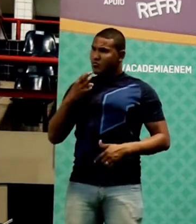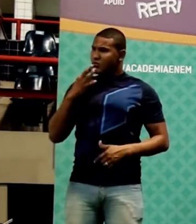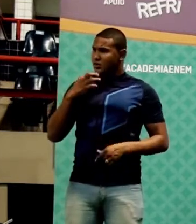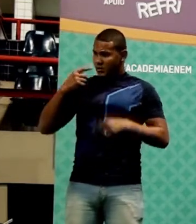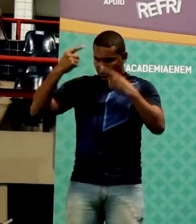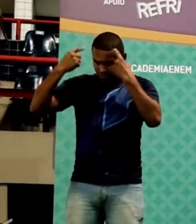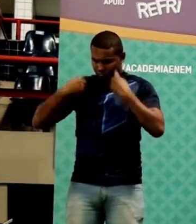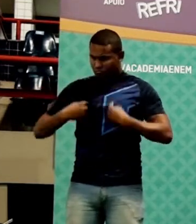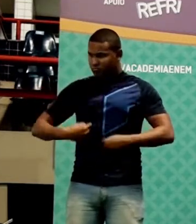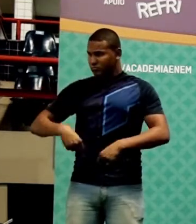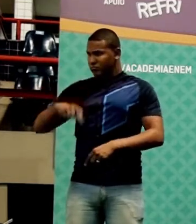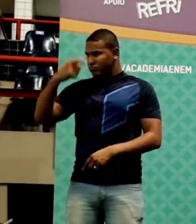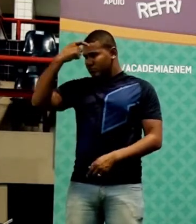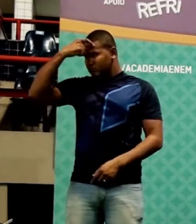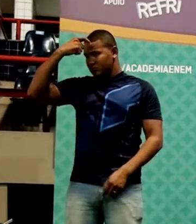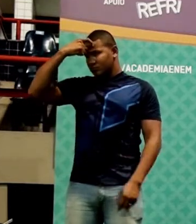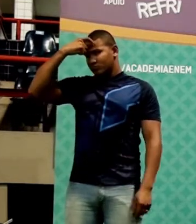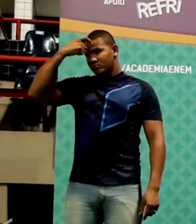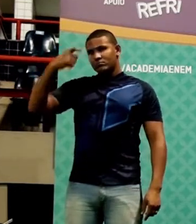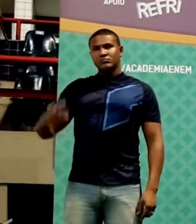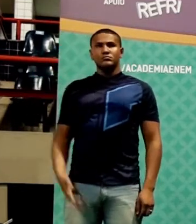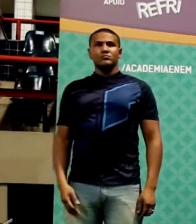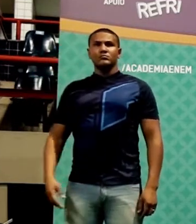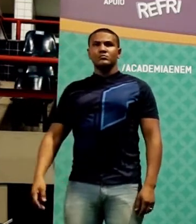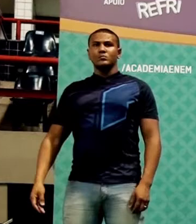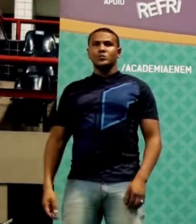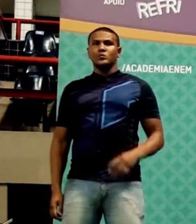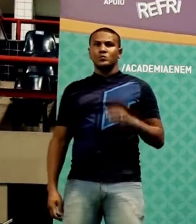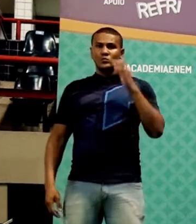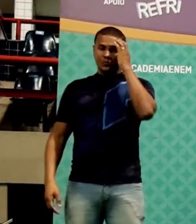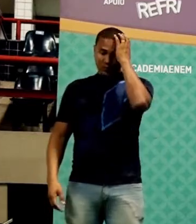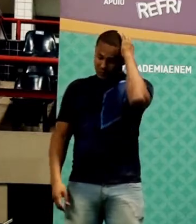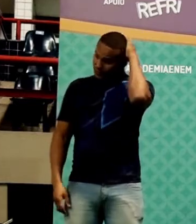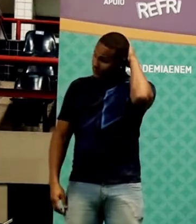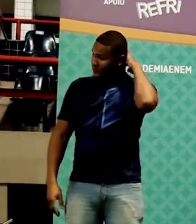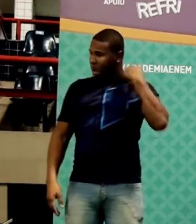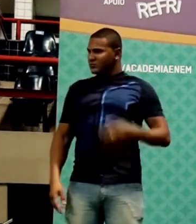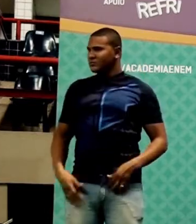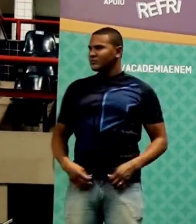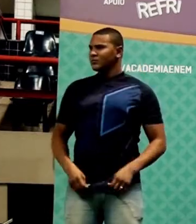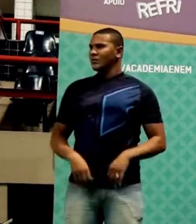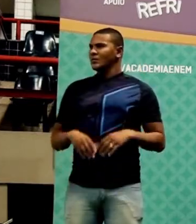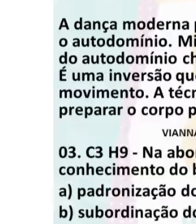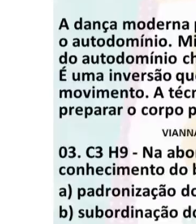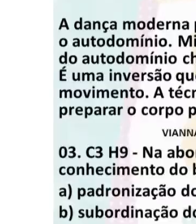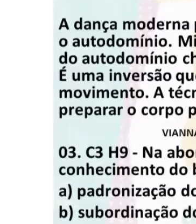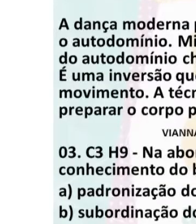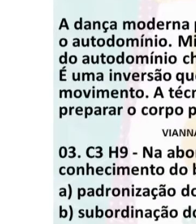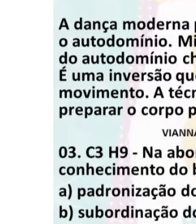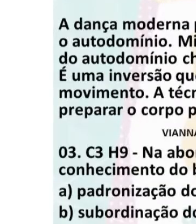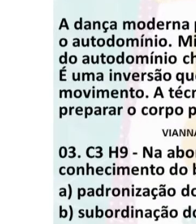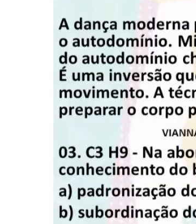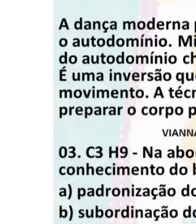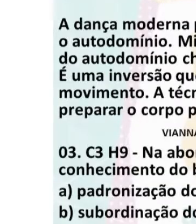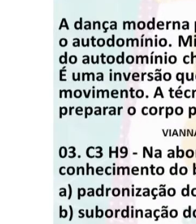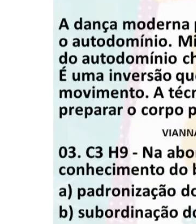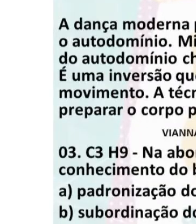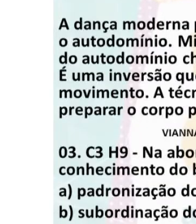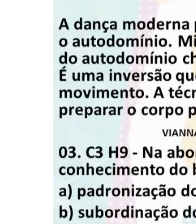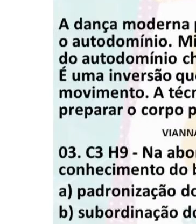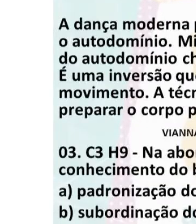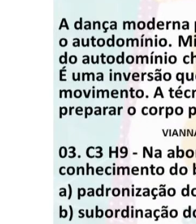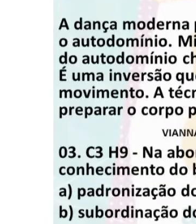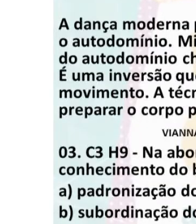do autoconhecimento. Aí ele diz, é uma inversão que muda toda a estética, toda a razão do